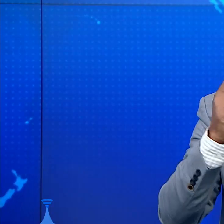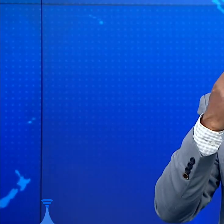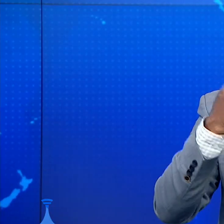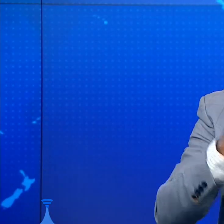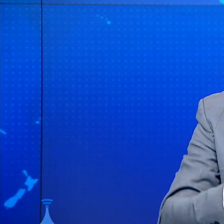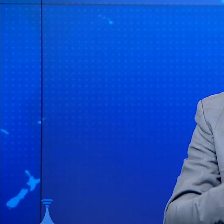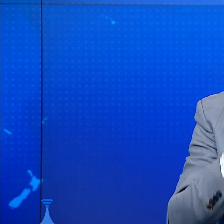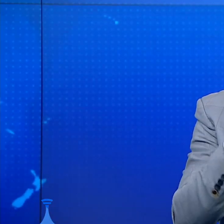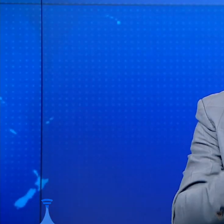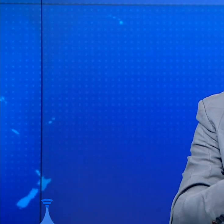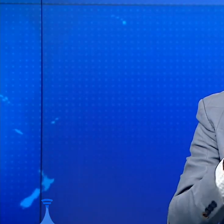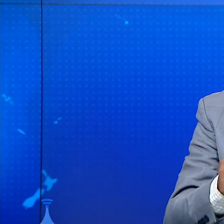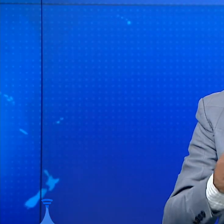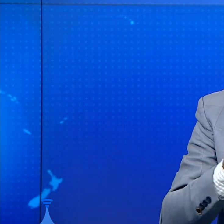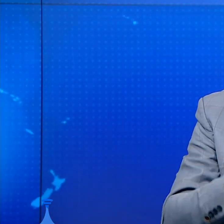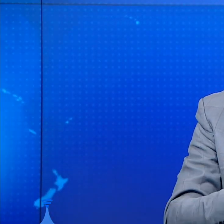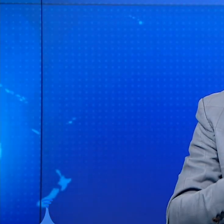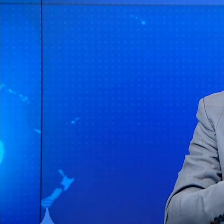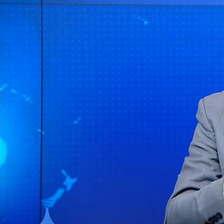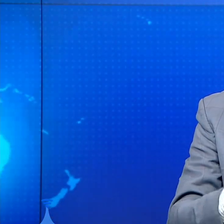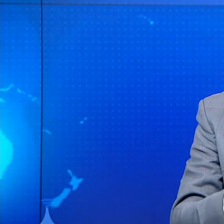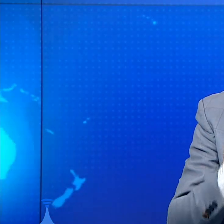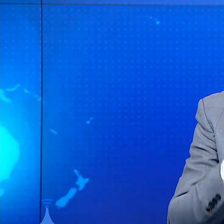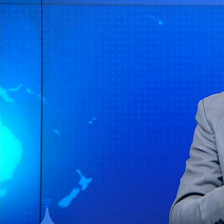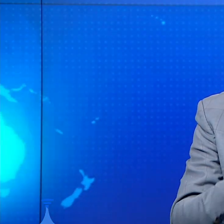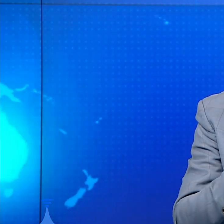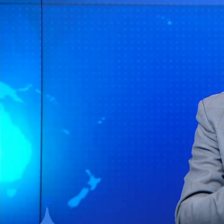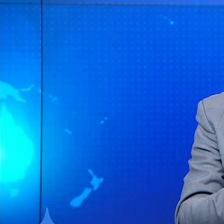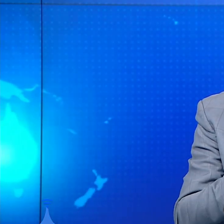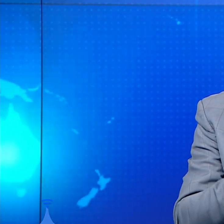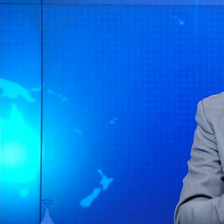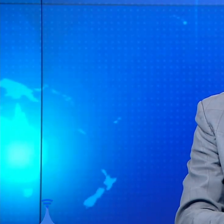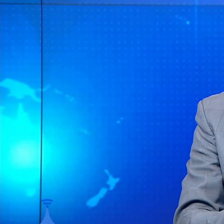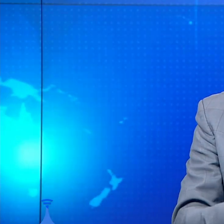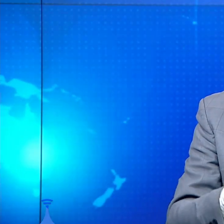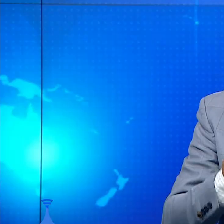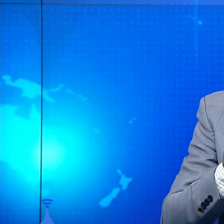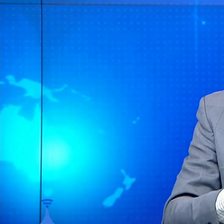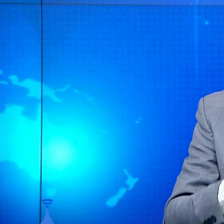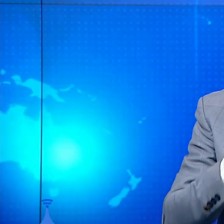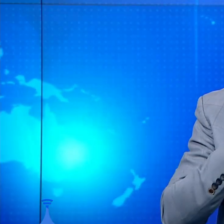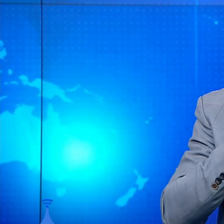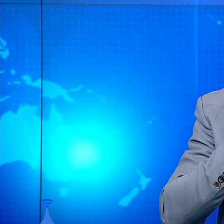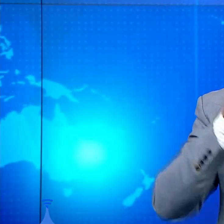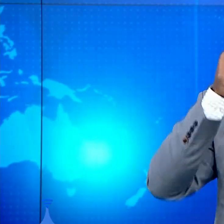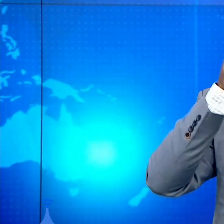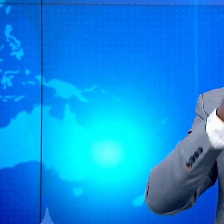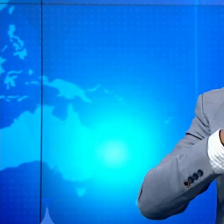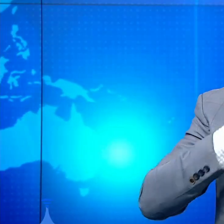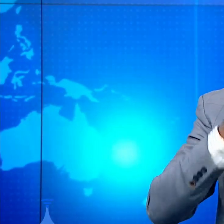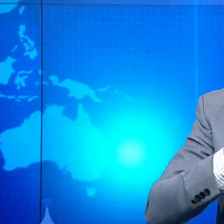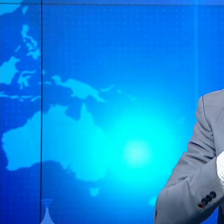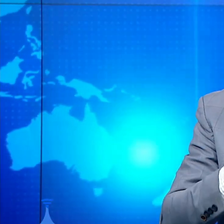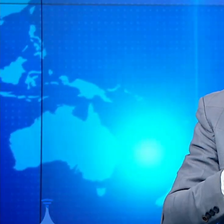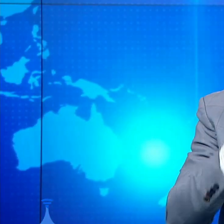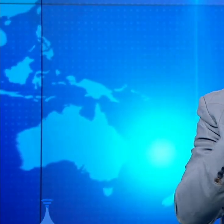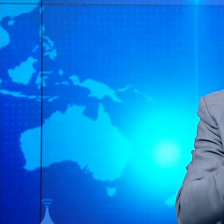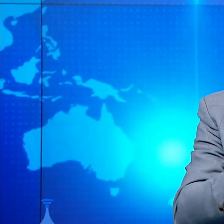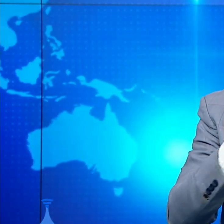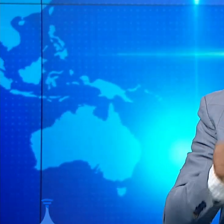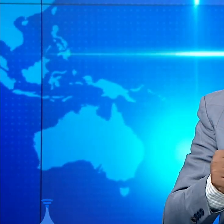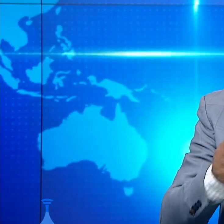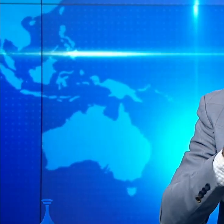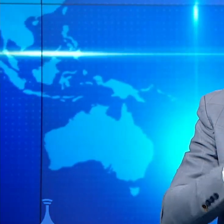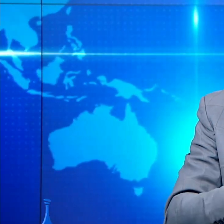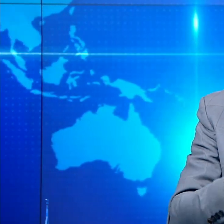ባለፉት 9 ወራት በአዲስ አበባ ከተማ ደረጃ ስኬታማ ተግባራት መከናወናቸውን ከንቲባ አዳነች አቤቤ ተናገሩ።